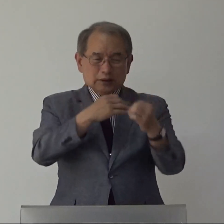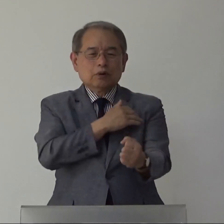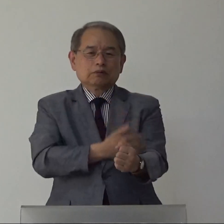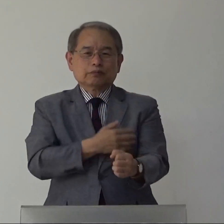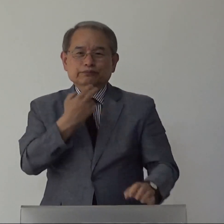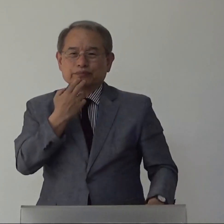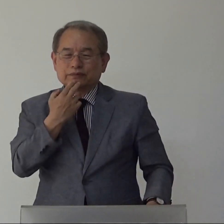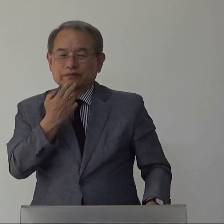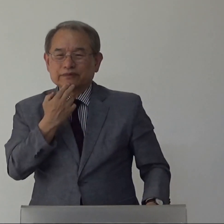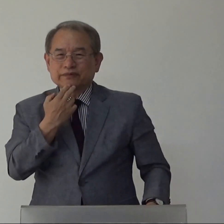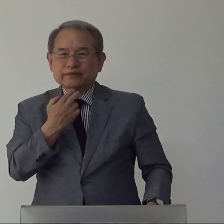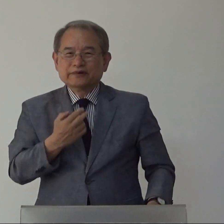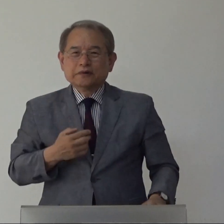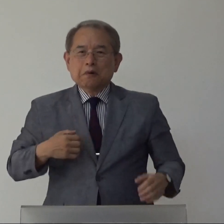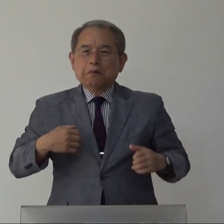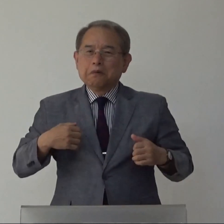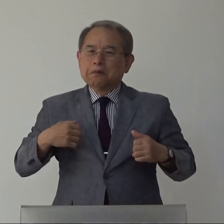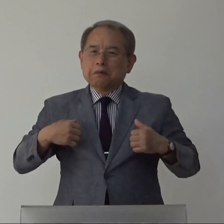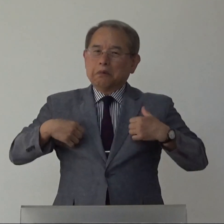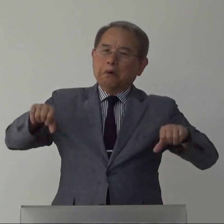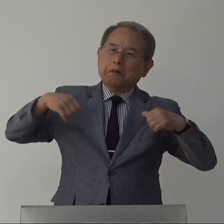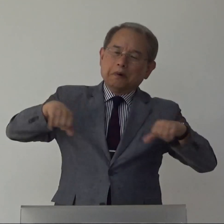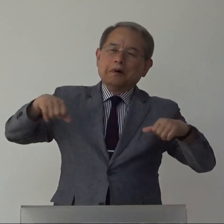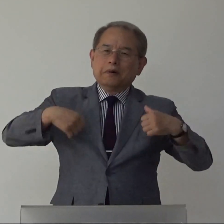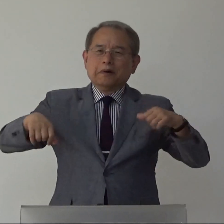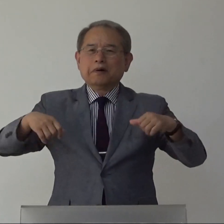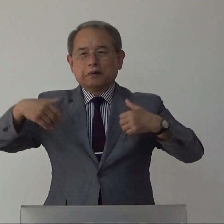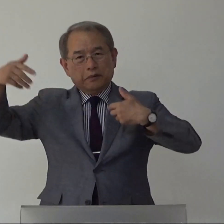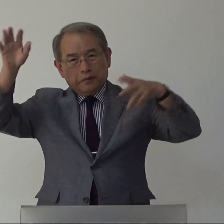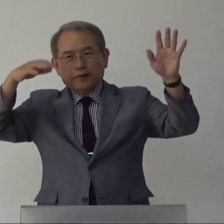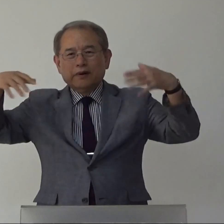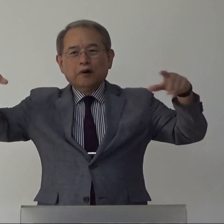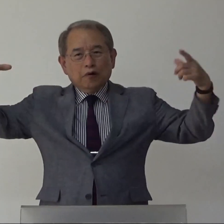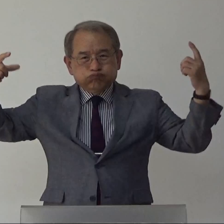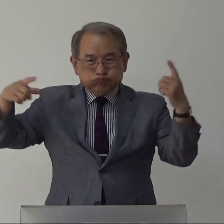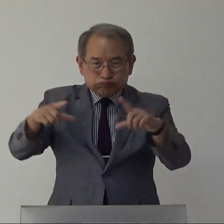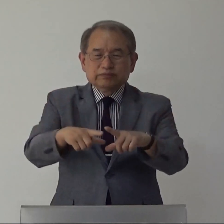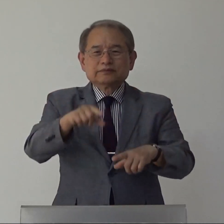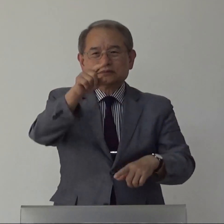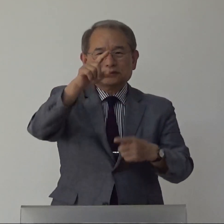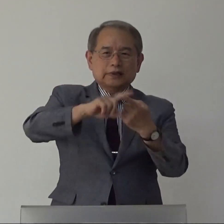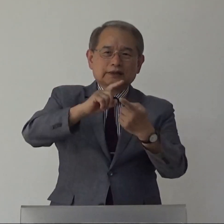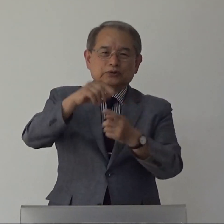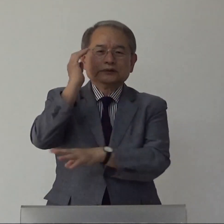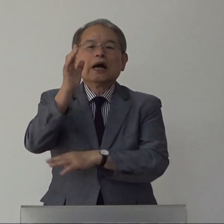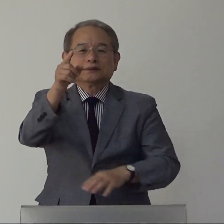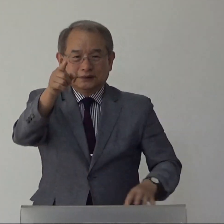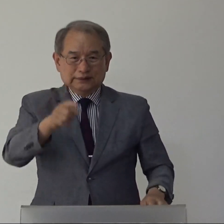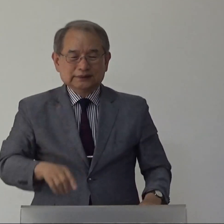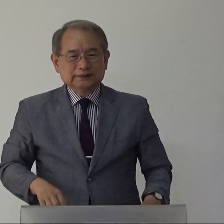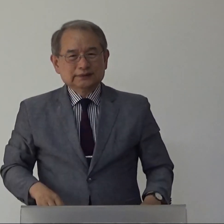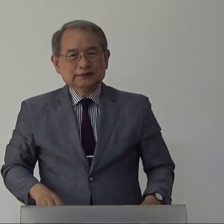그때 모든 사람이 할 말을 잃었습니다. 칠 능력과 자신이 없었기 때문입니다.